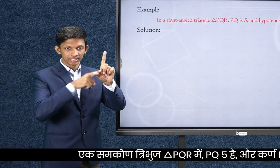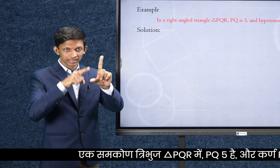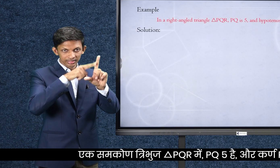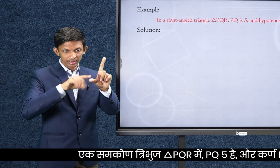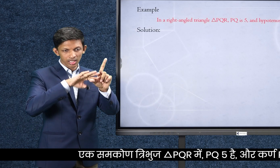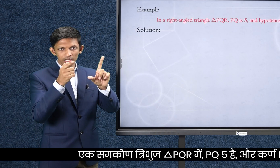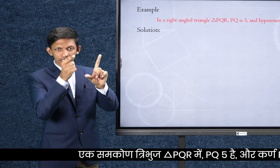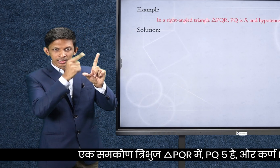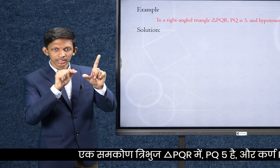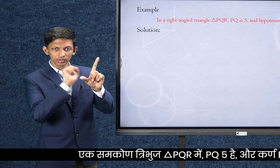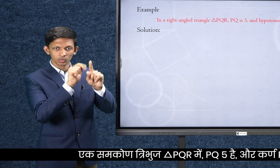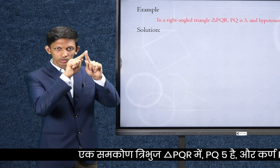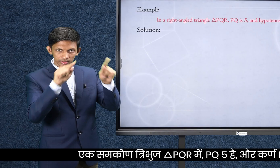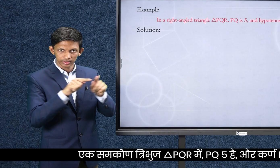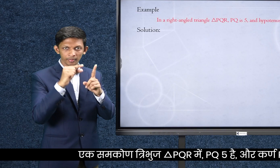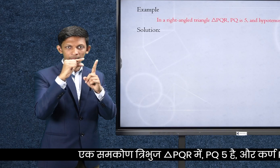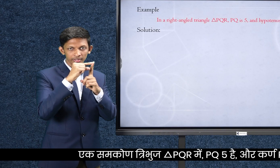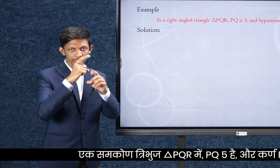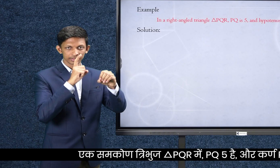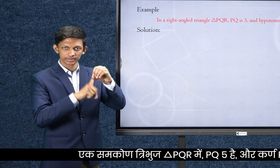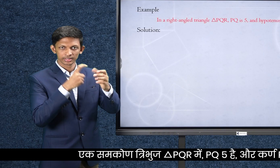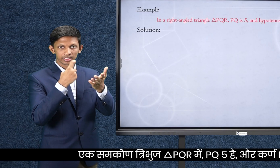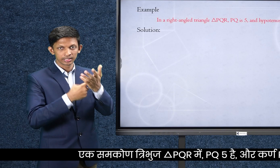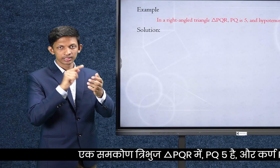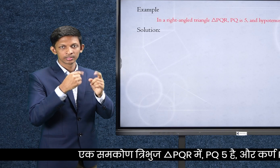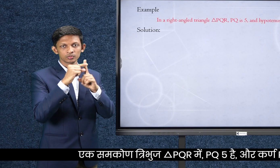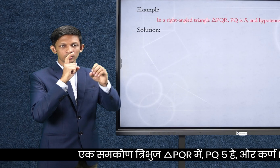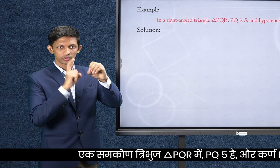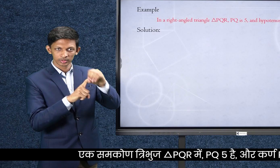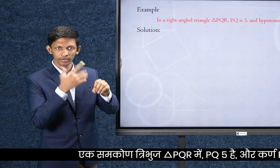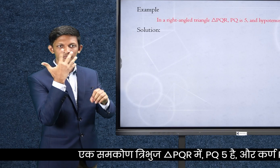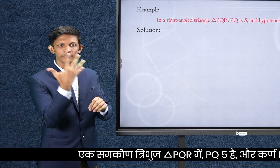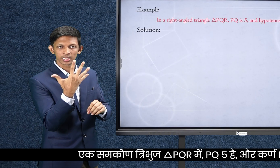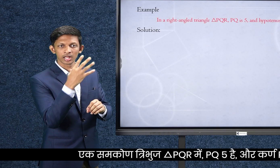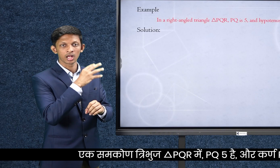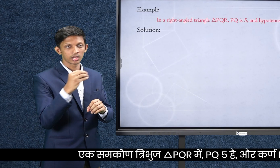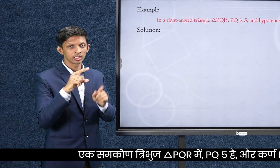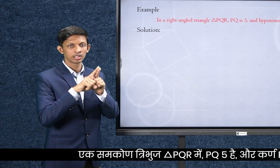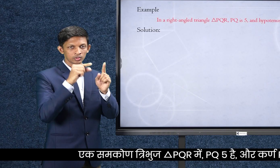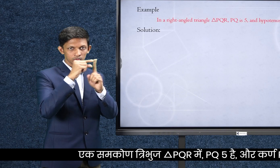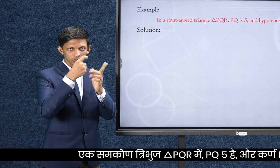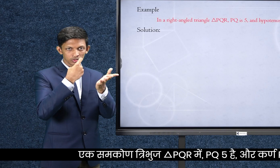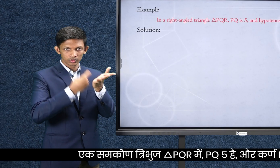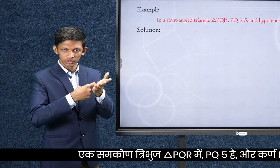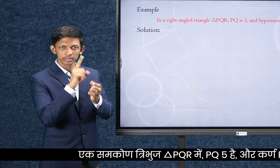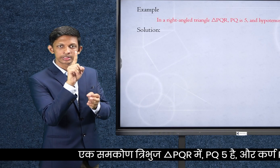एक समकोण त्रिभुज त्रिभुज PQR में PQ 5 है और कर्ण PR 13 है।